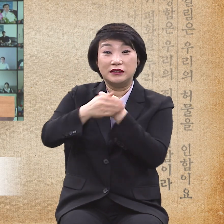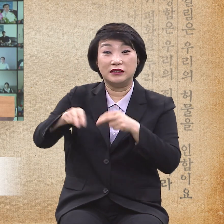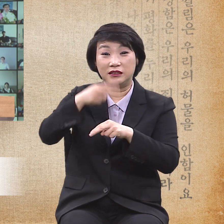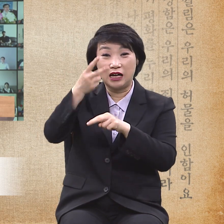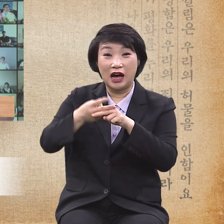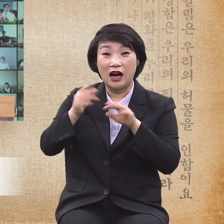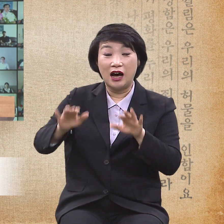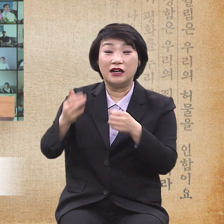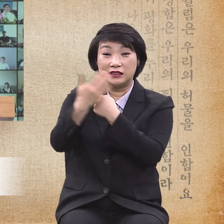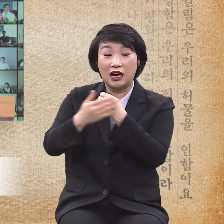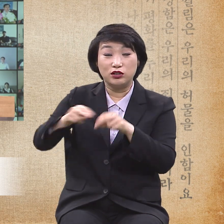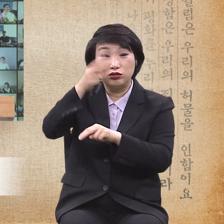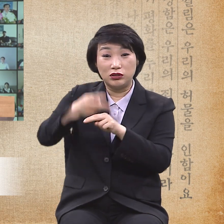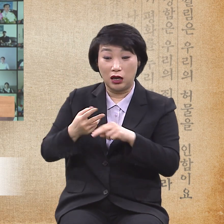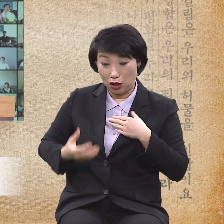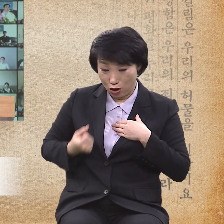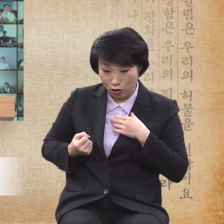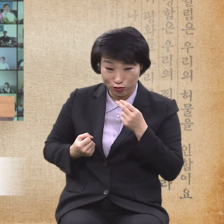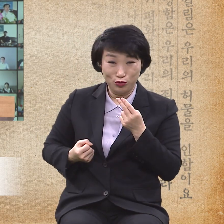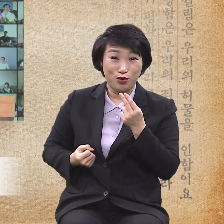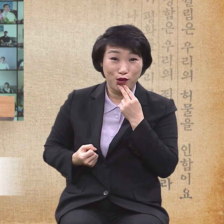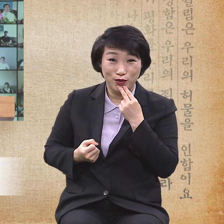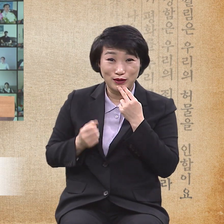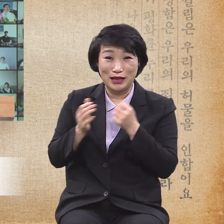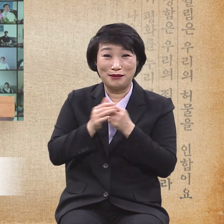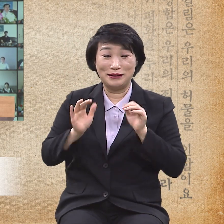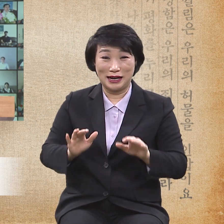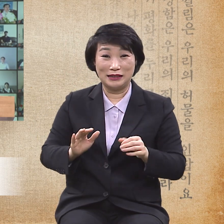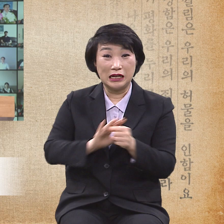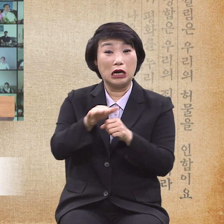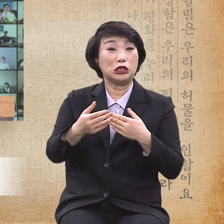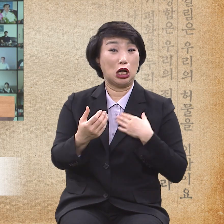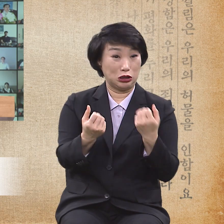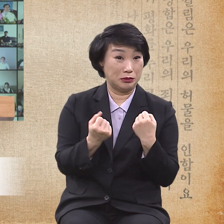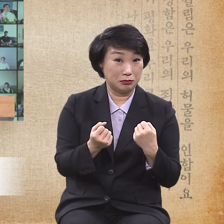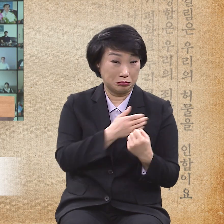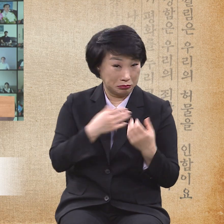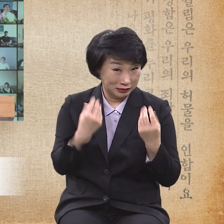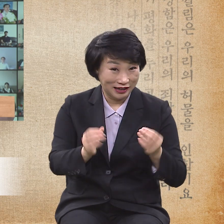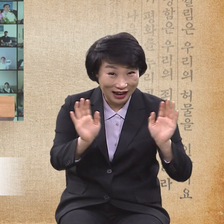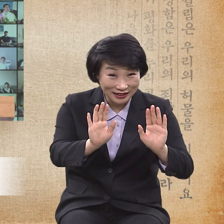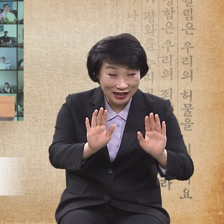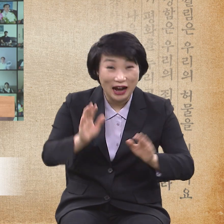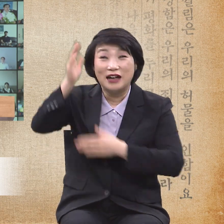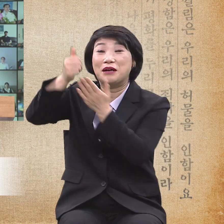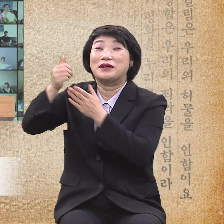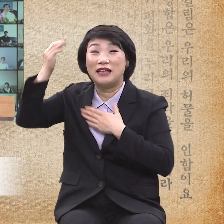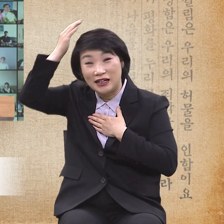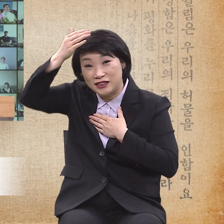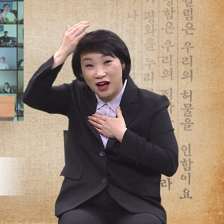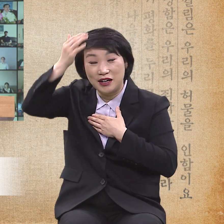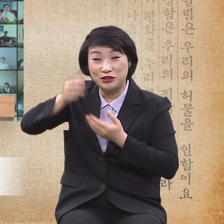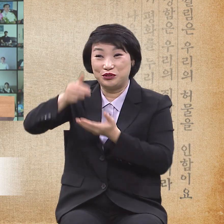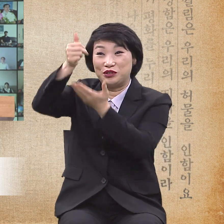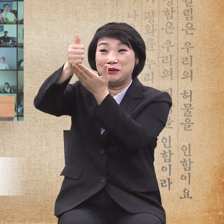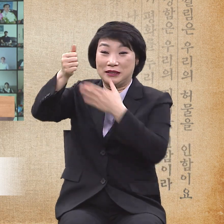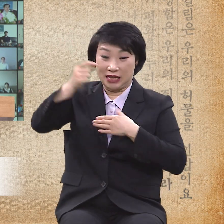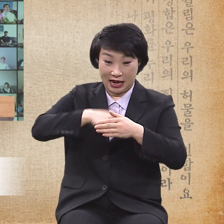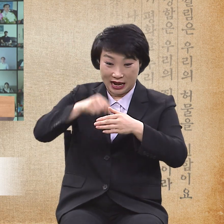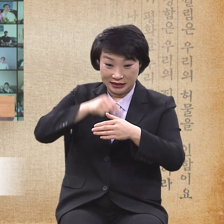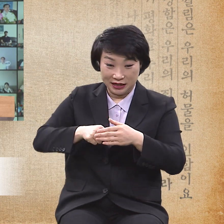은사인 사랑의 은사가 없는 거지. 사랑은 내 힘으로 못해. 하나님이 나를 사랑하신 그분이 내